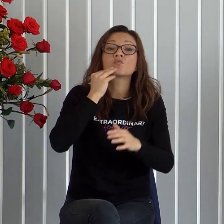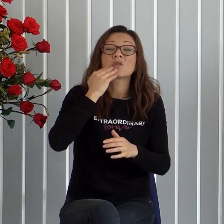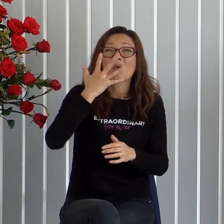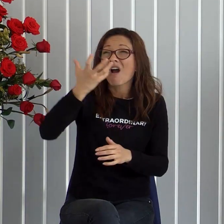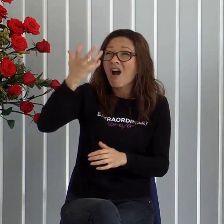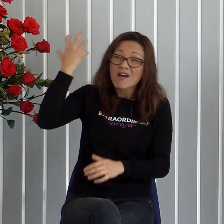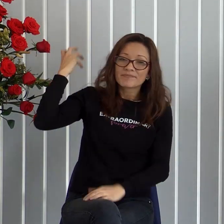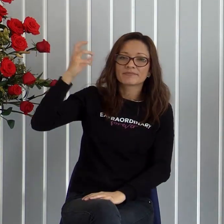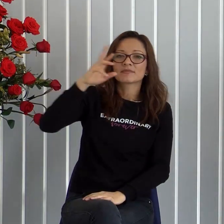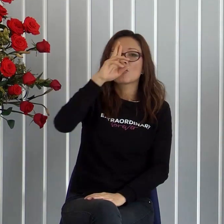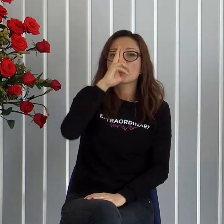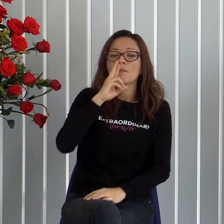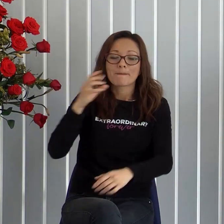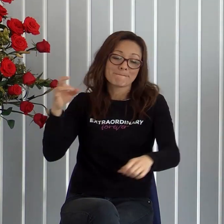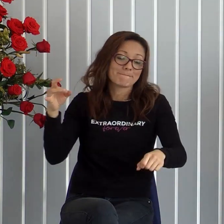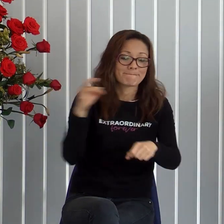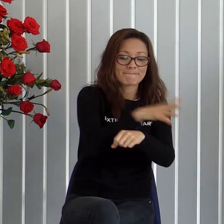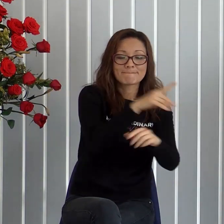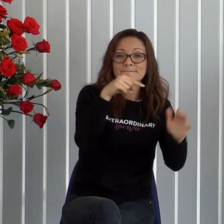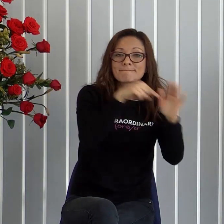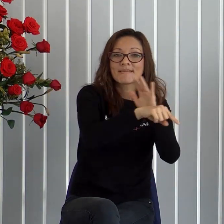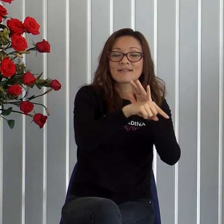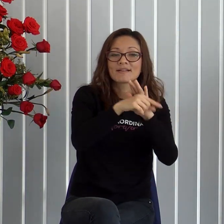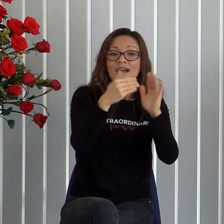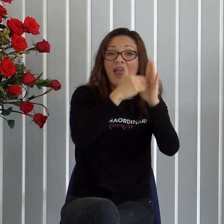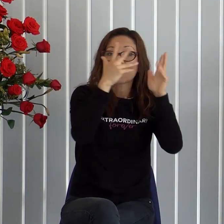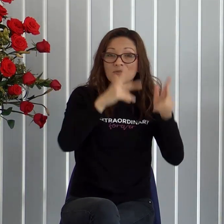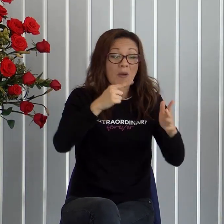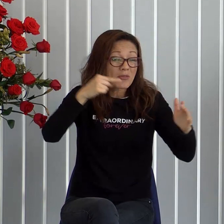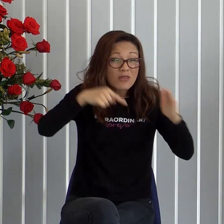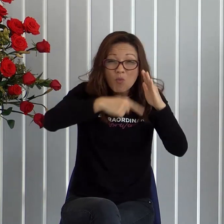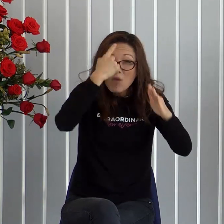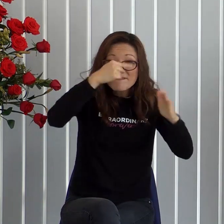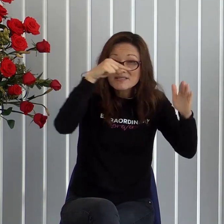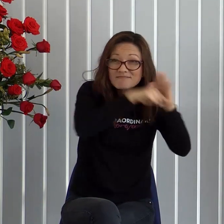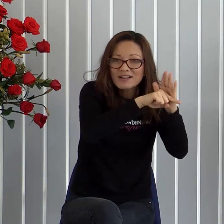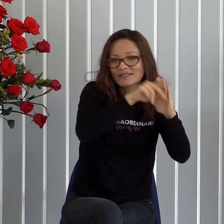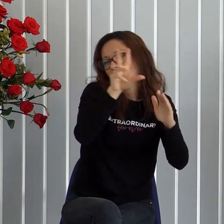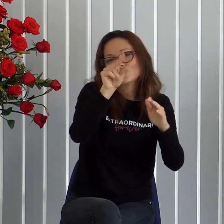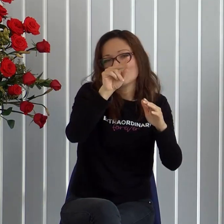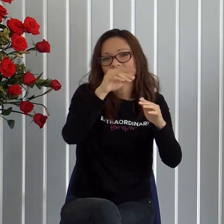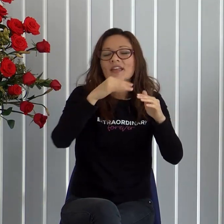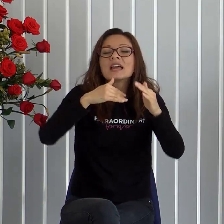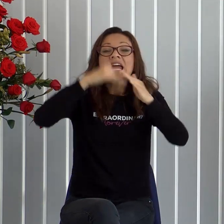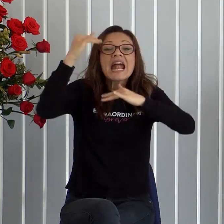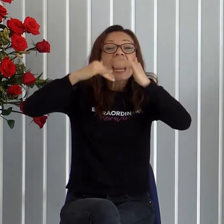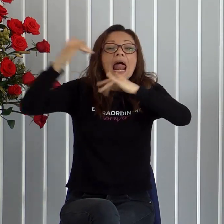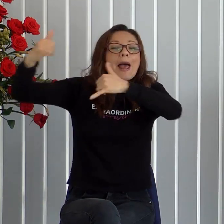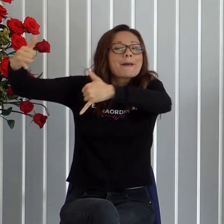romanos derrotaban a los enemigos, no los mataban. Porque para ellos el gran premio, en